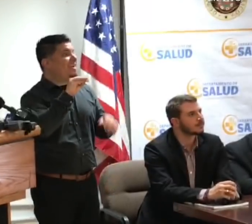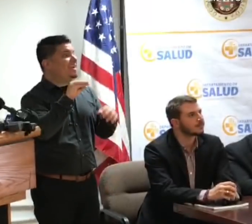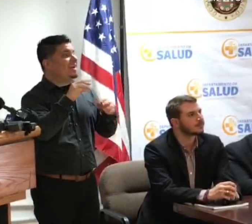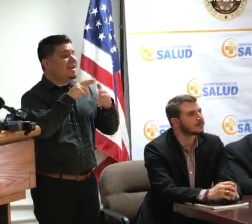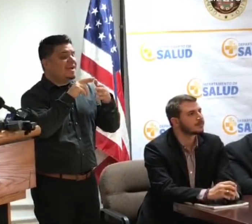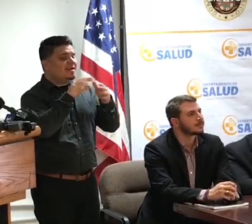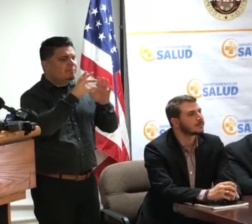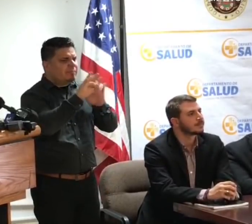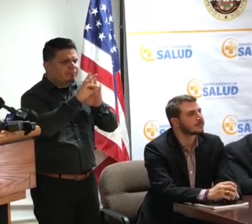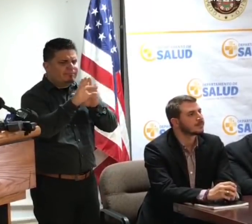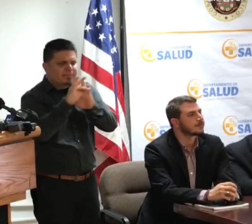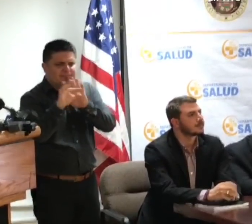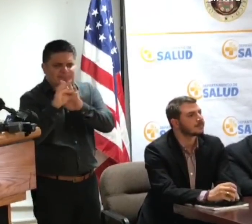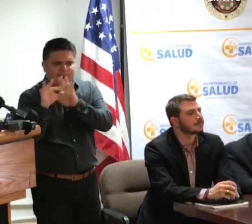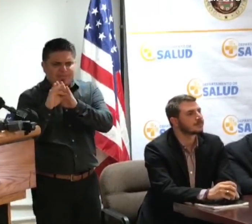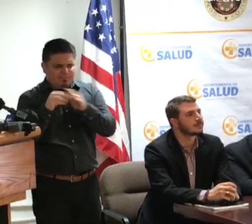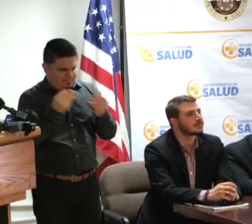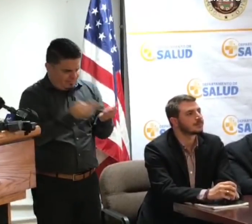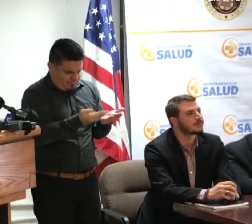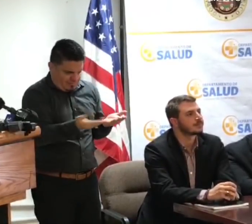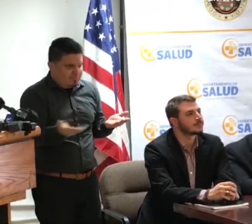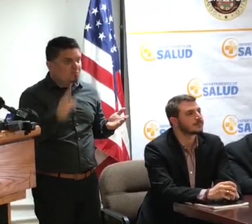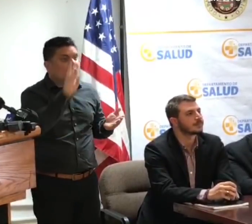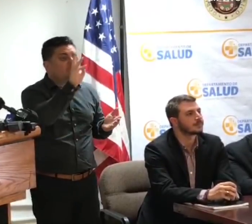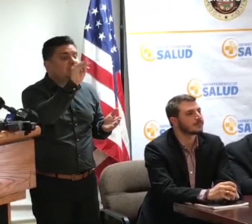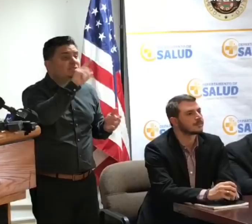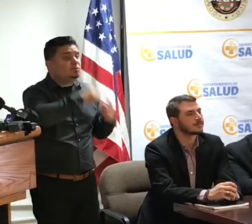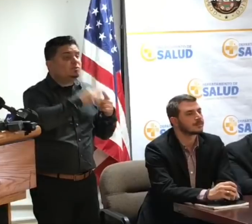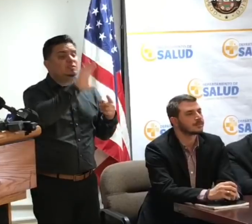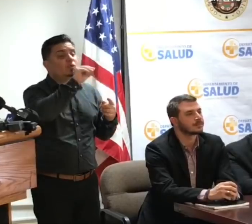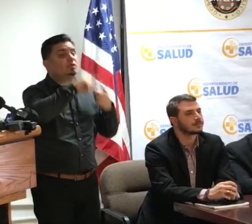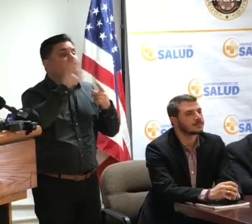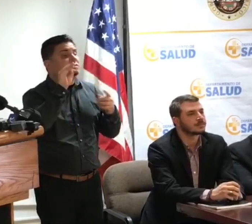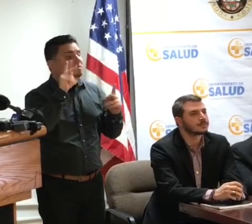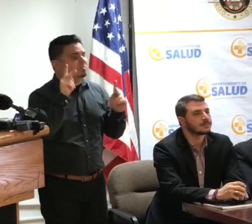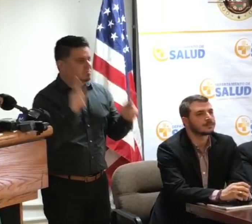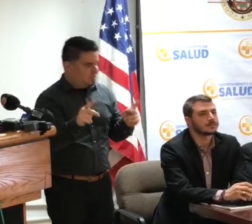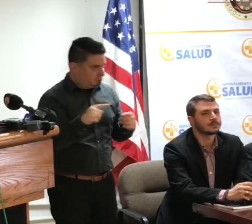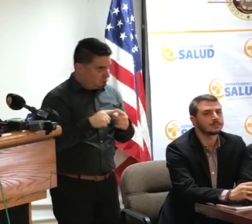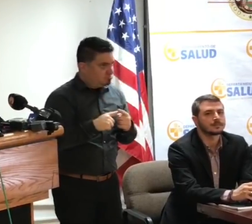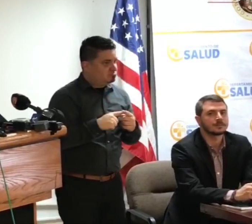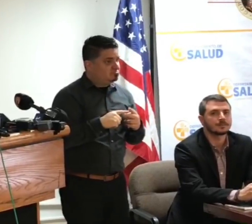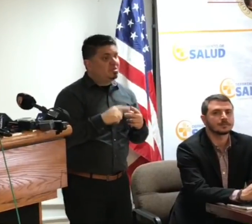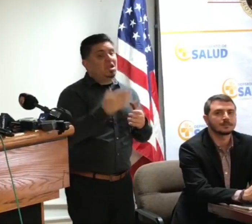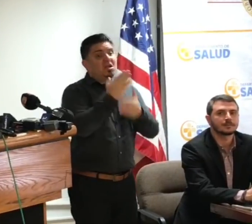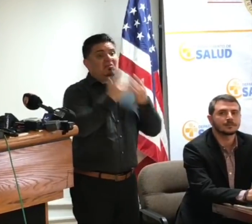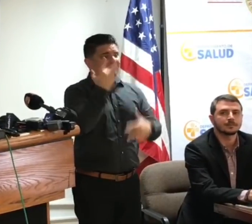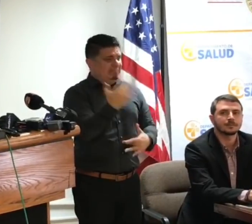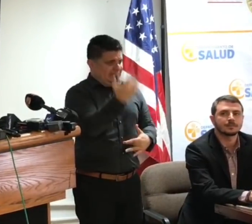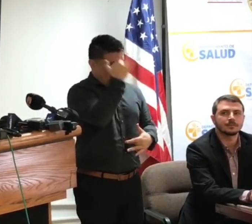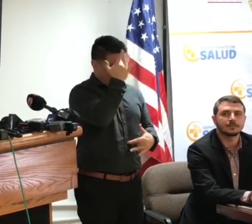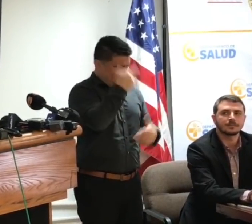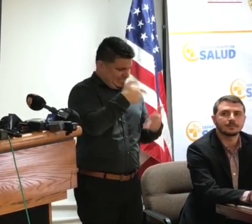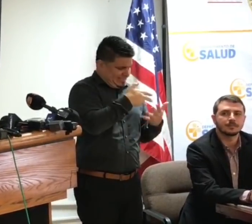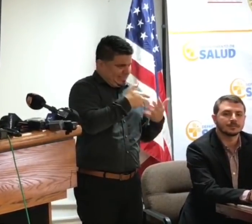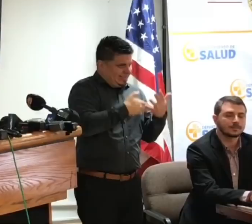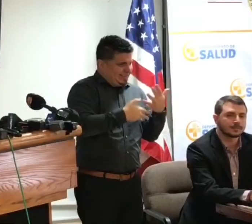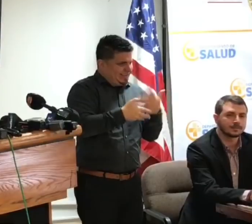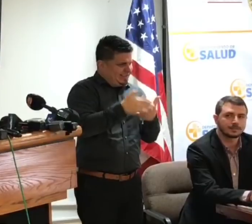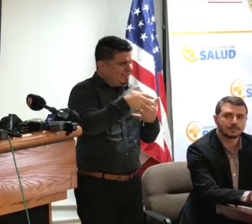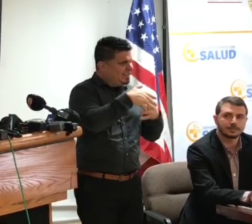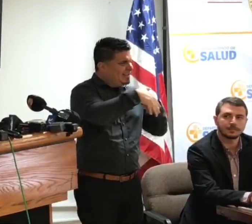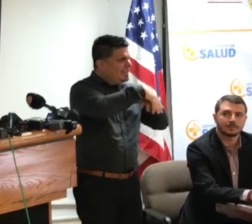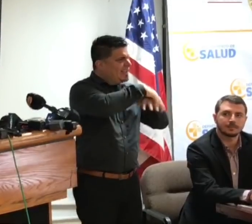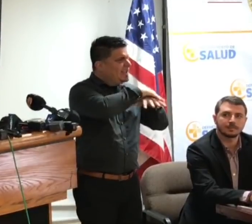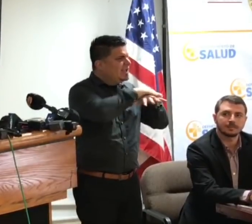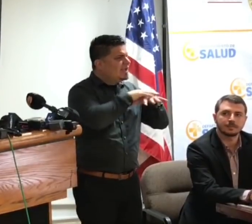demás personas y esas personas empiezan a tener síntomas, pues usted tiene que también hacerle el muestreo, así